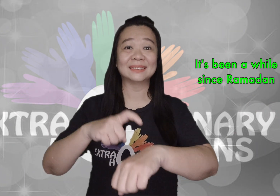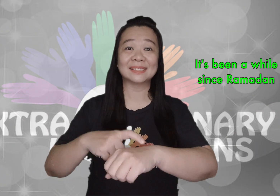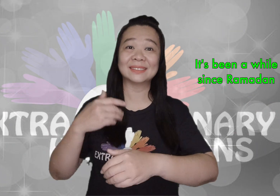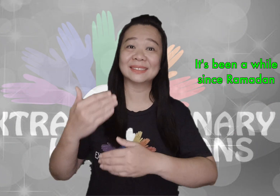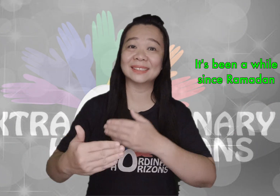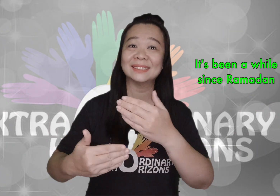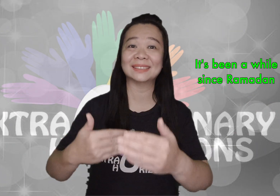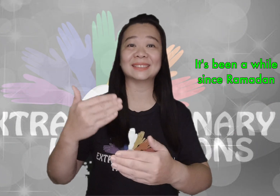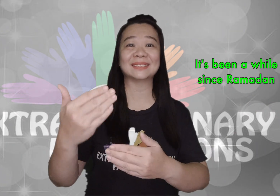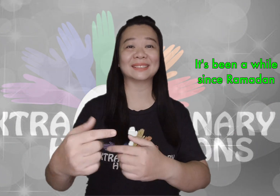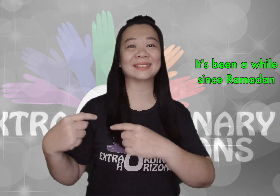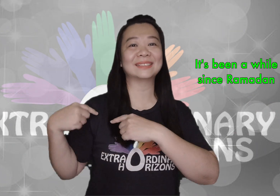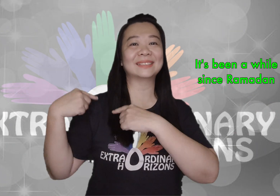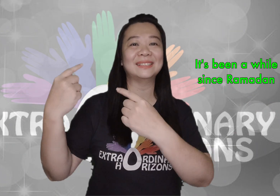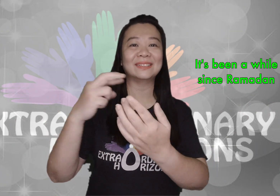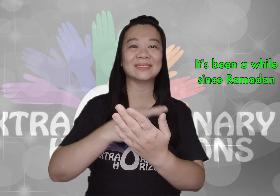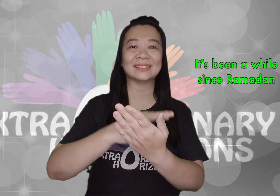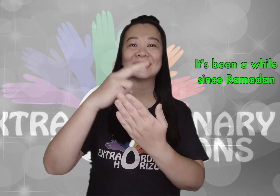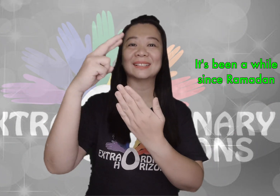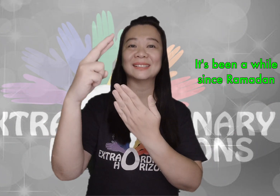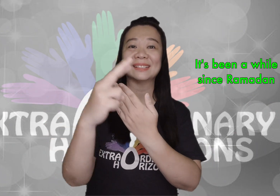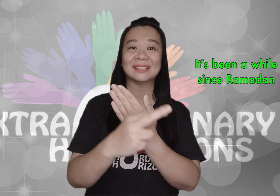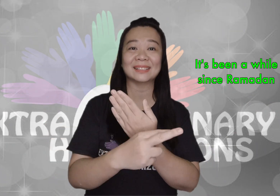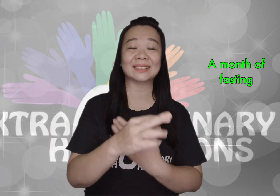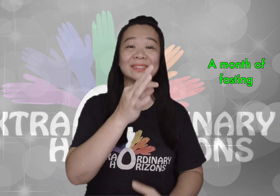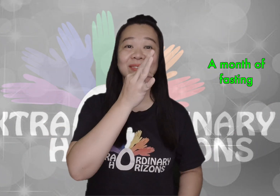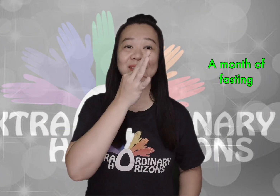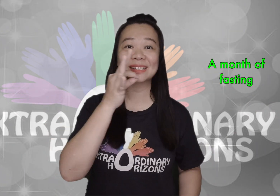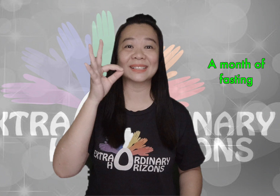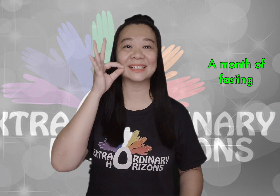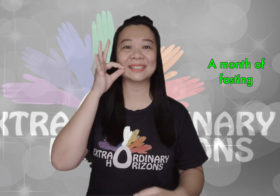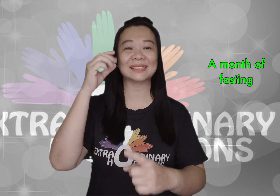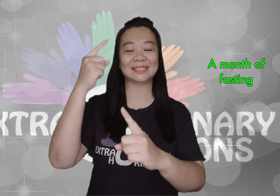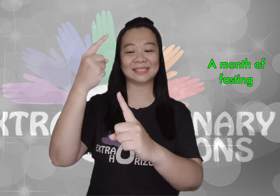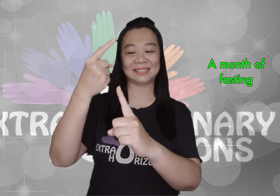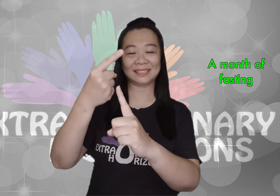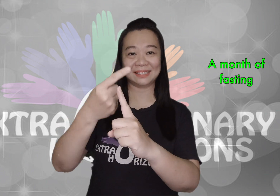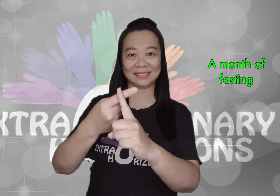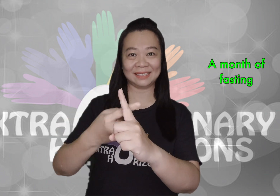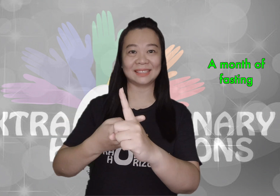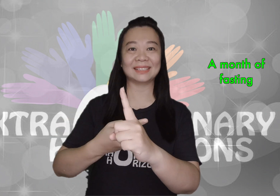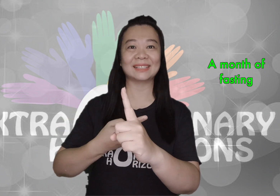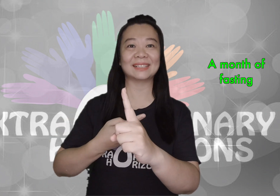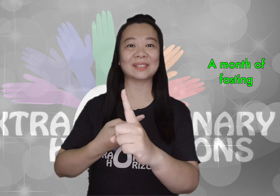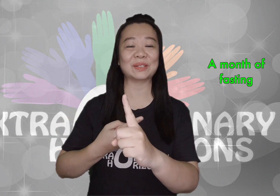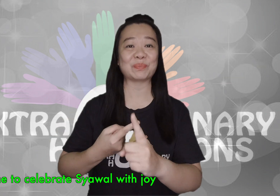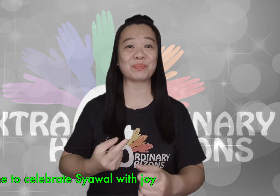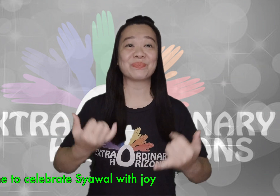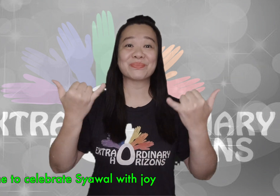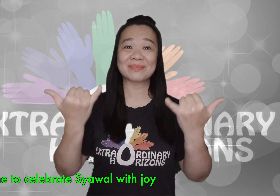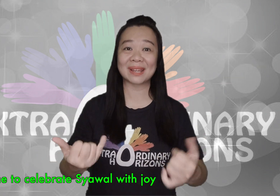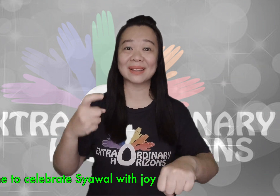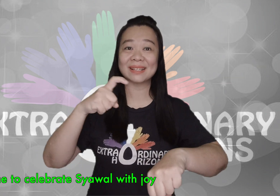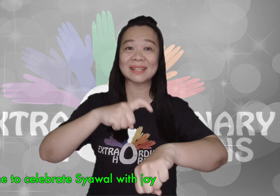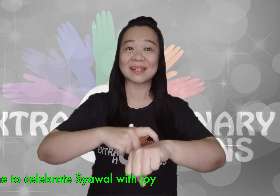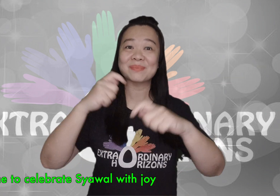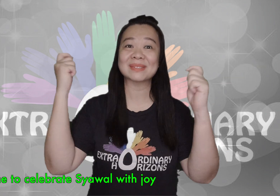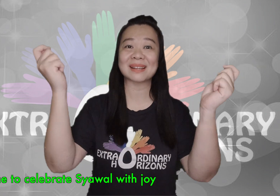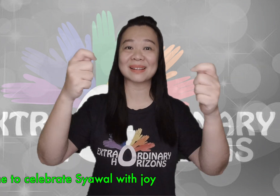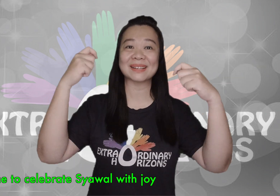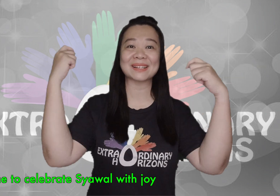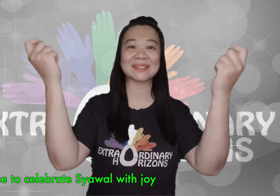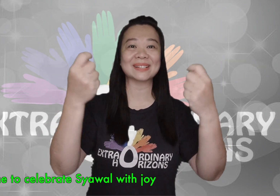Berlalulah Sudah Ramadhan Sebulan berpuasa Tiba